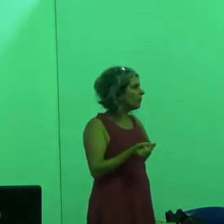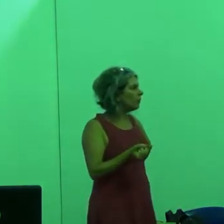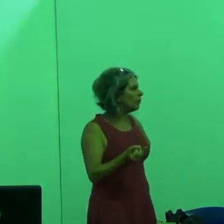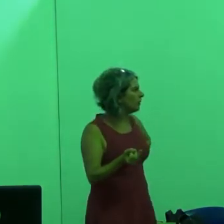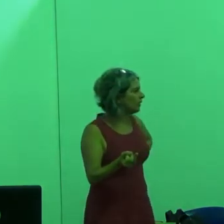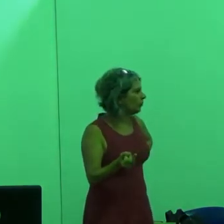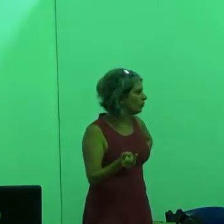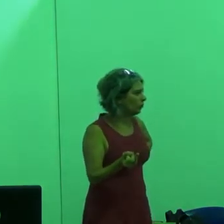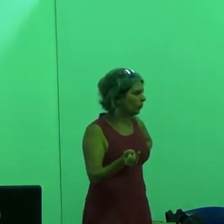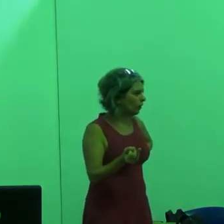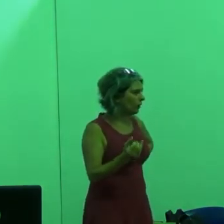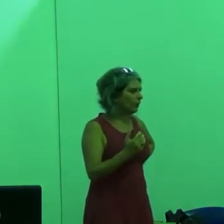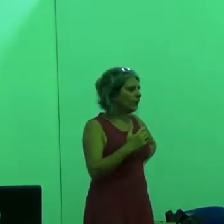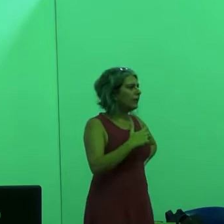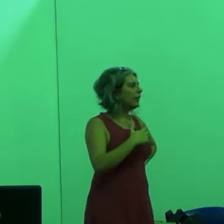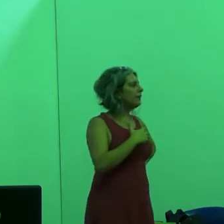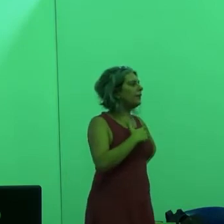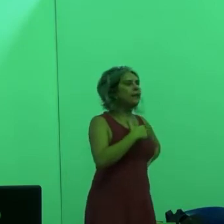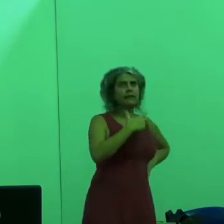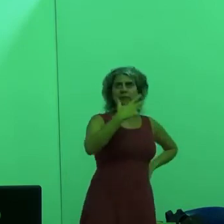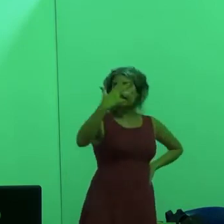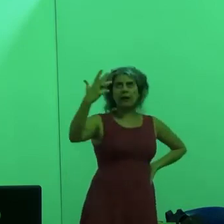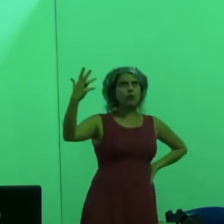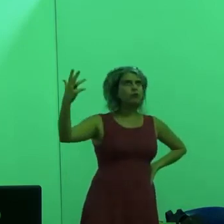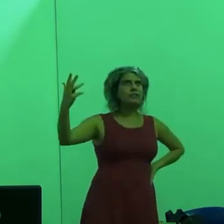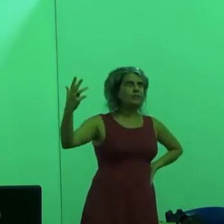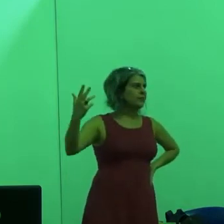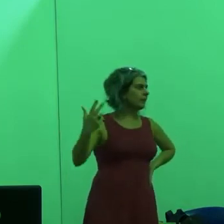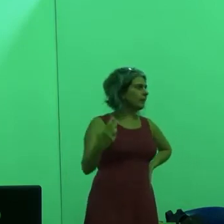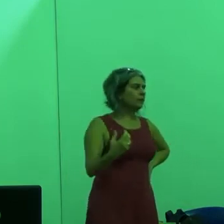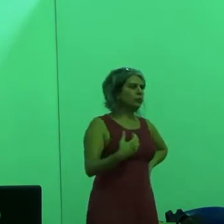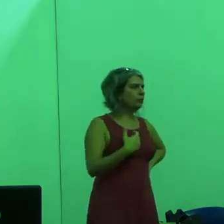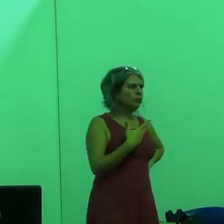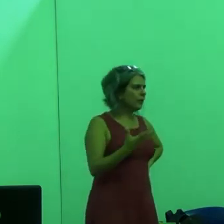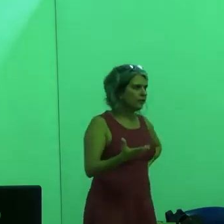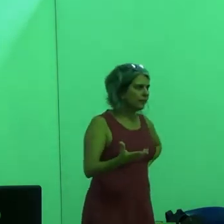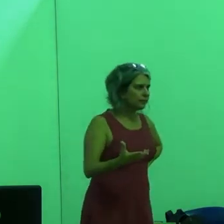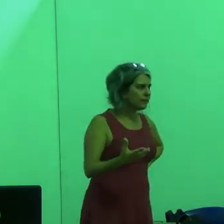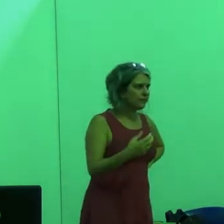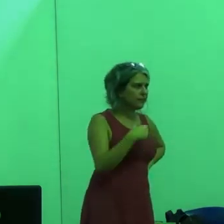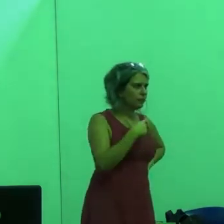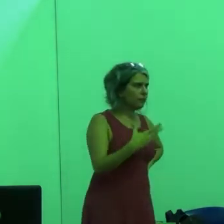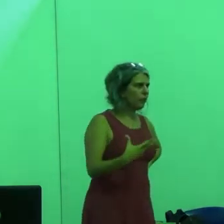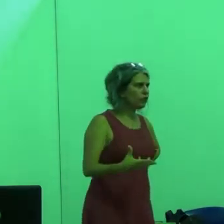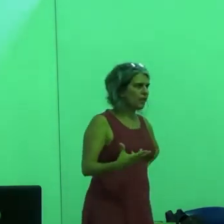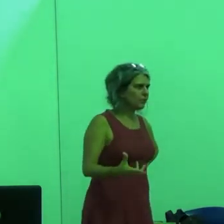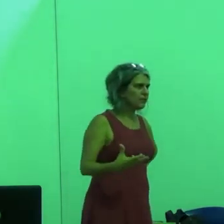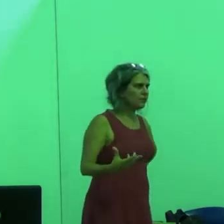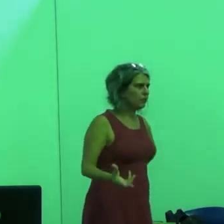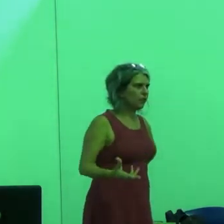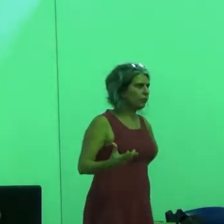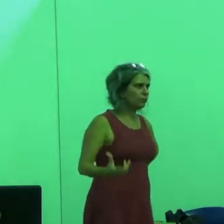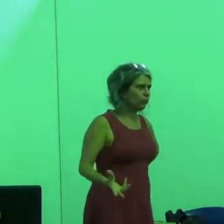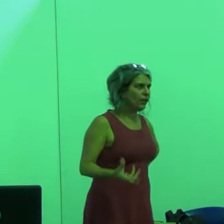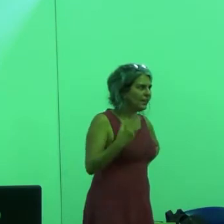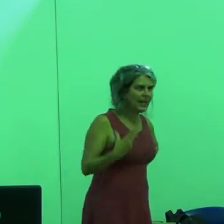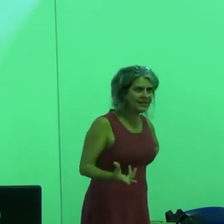o poder do autor? Cadê a condição central do autor? Está aí. Se não tiver o gesto institucional do autor, ele é